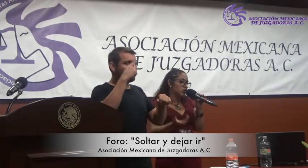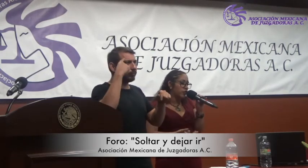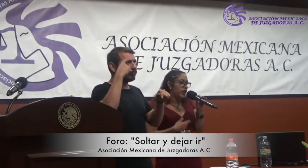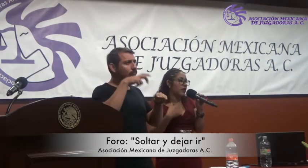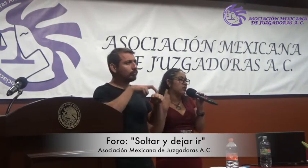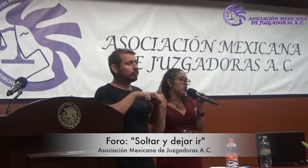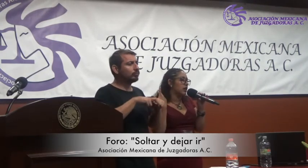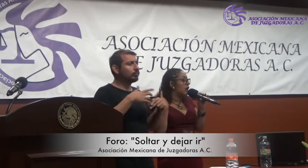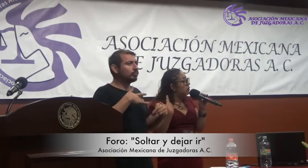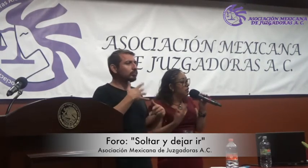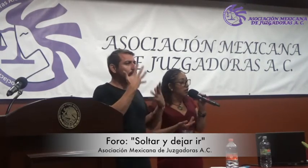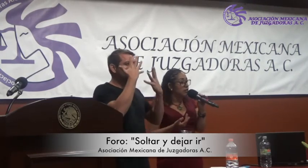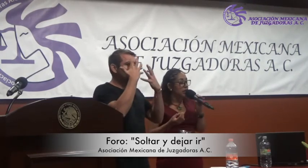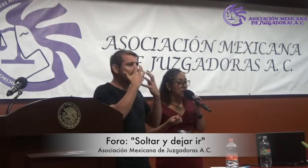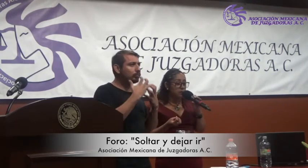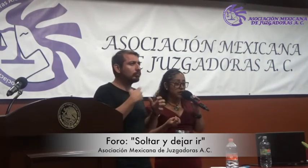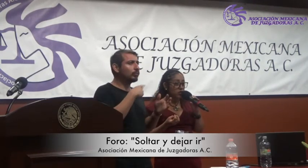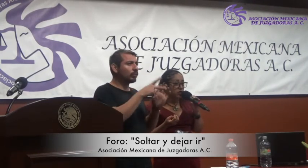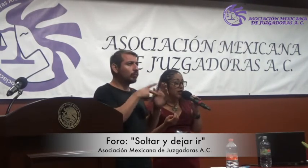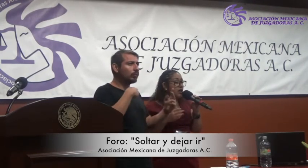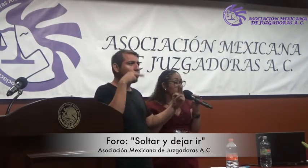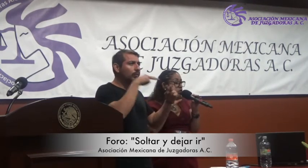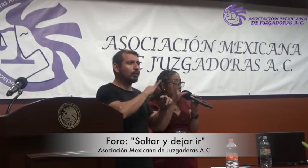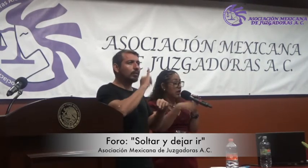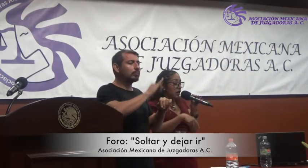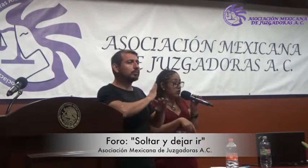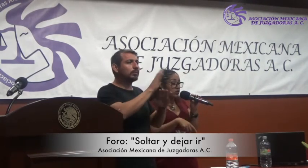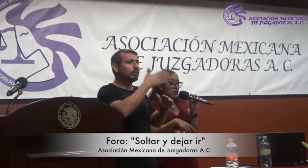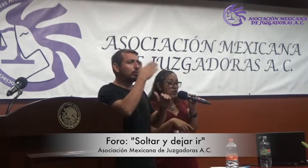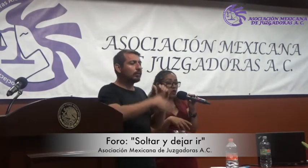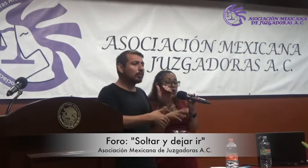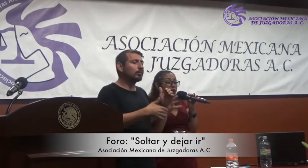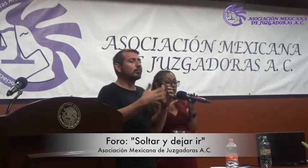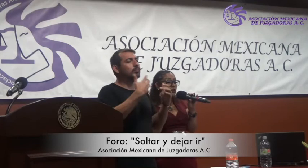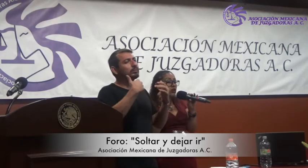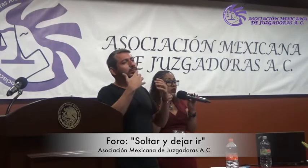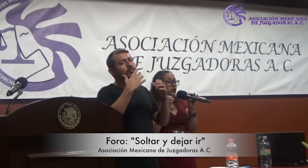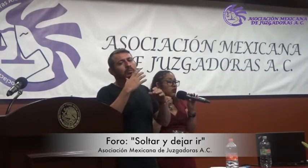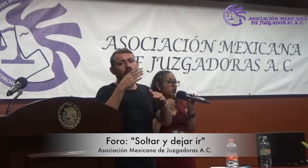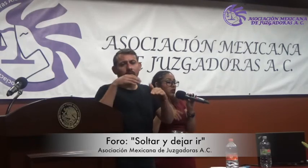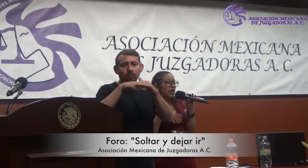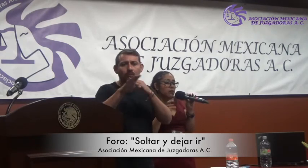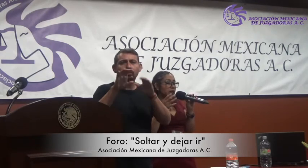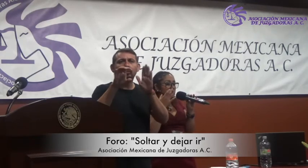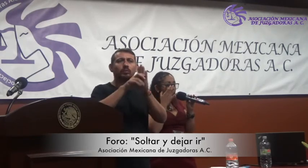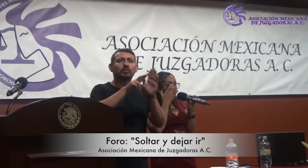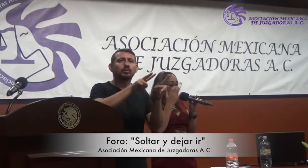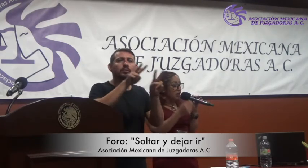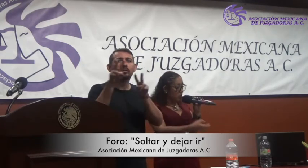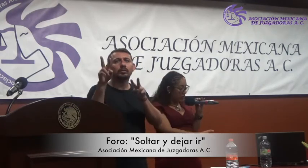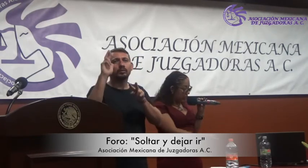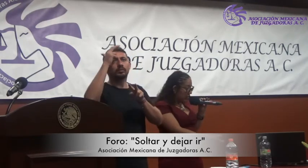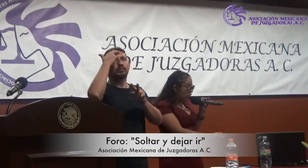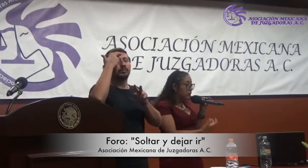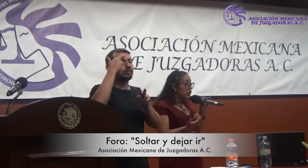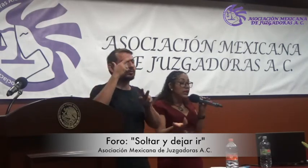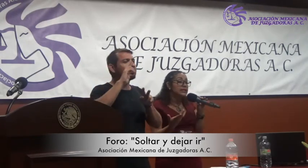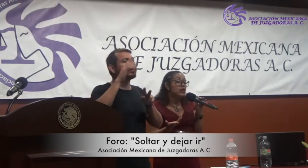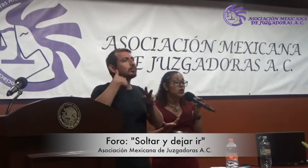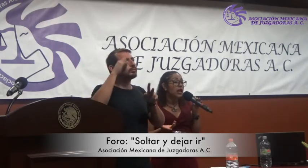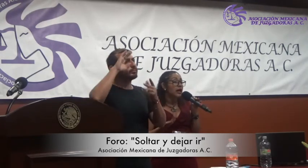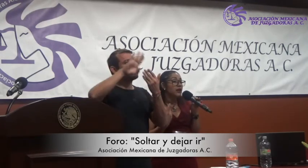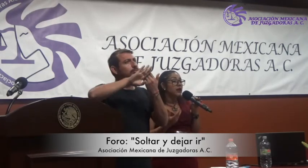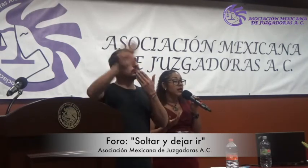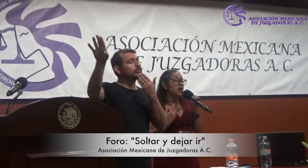que están sufriendo, que ya no va a regresar esa persona, no sacan las cosas del cuarto, no cambian su agenda, no borran el número